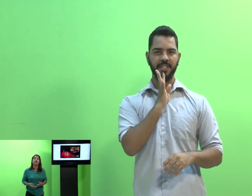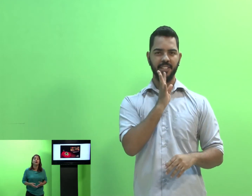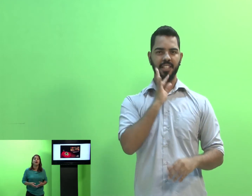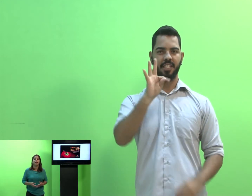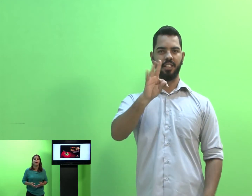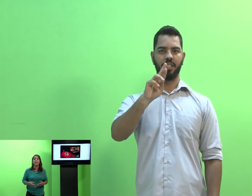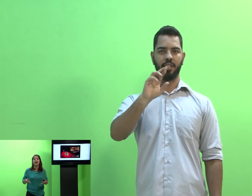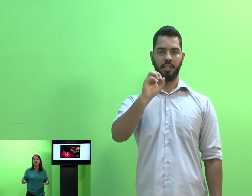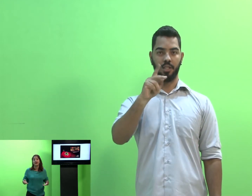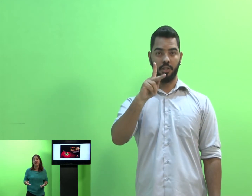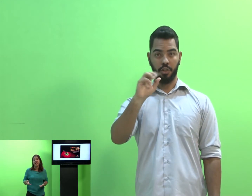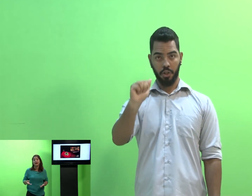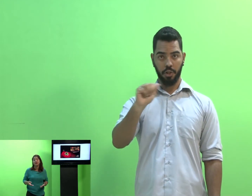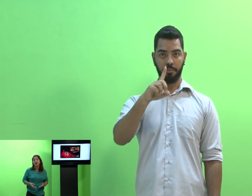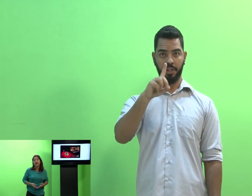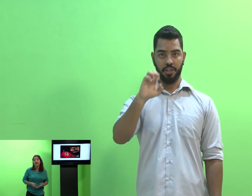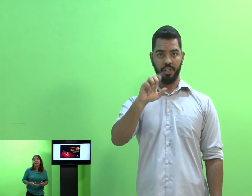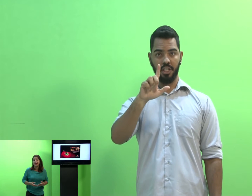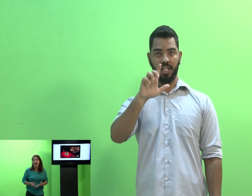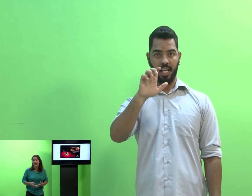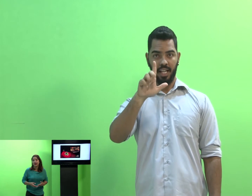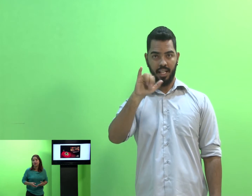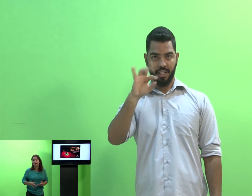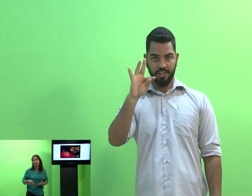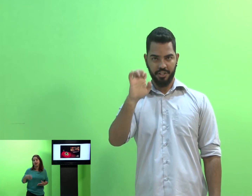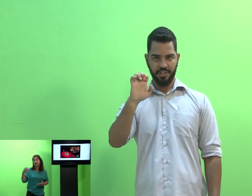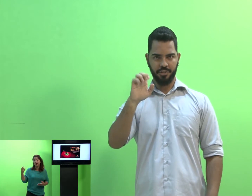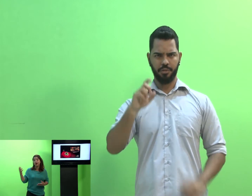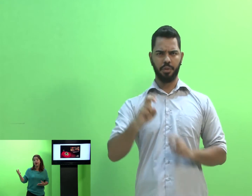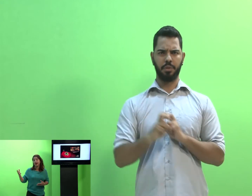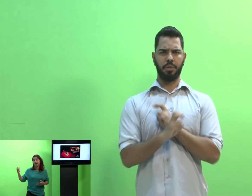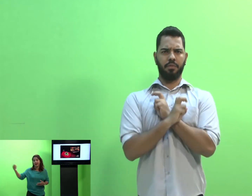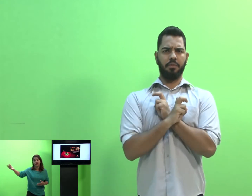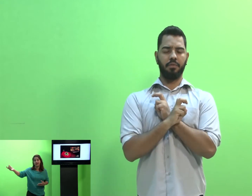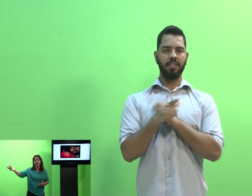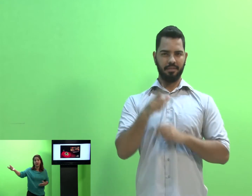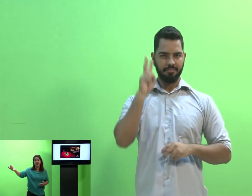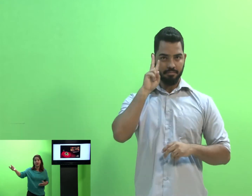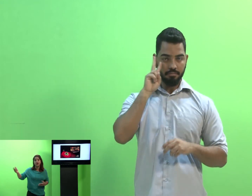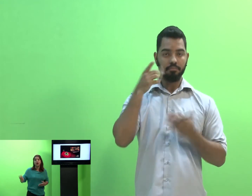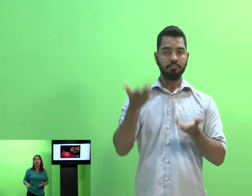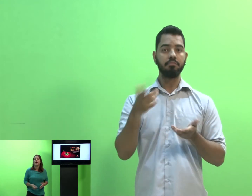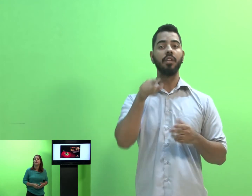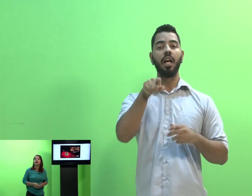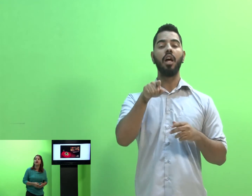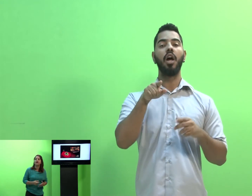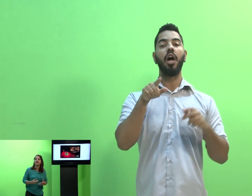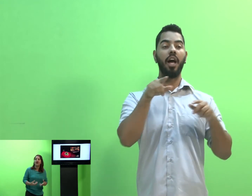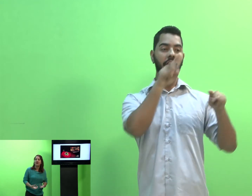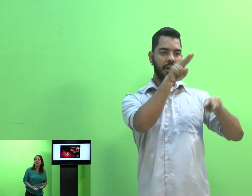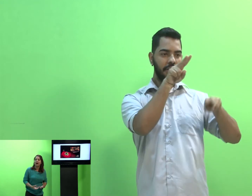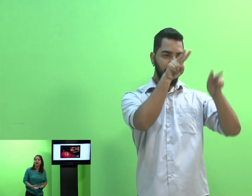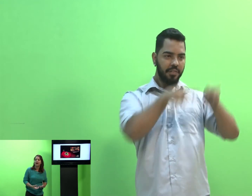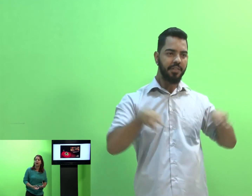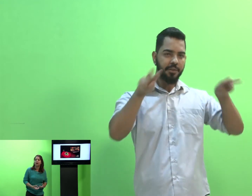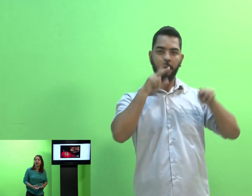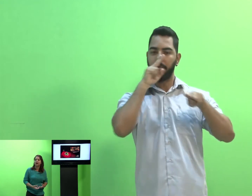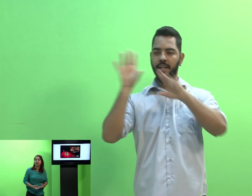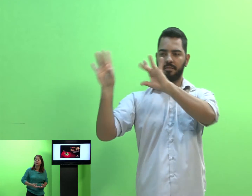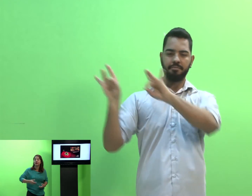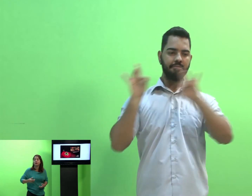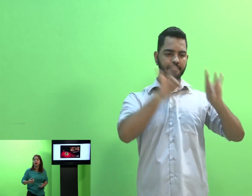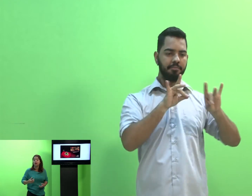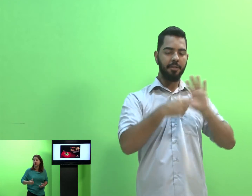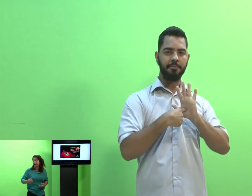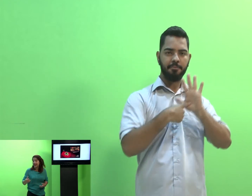que utiliza o bordão, pede para sair. Nesse caso, aproximou-se da imagem fílmica com o intuito de informar o leitor